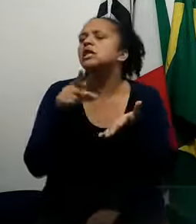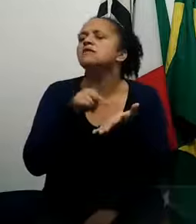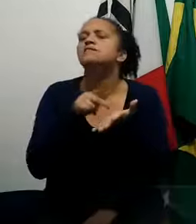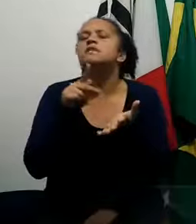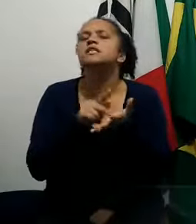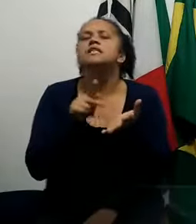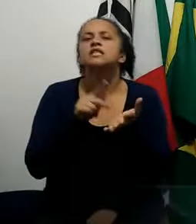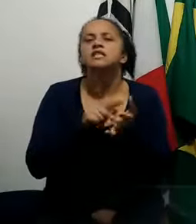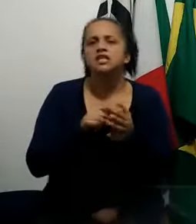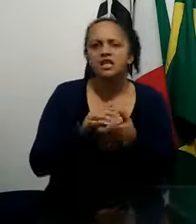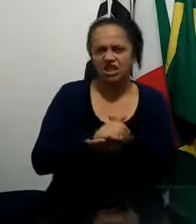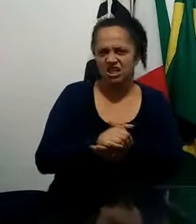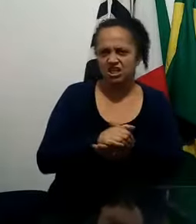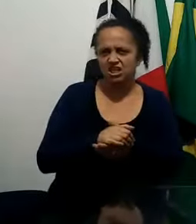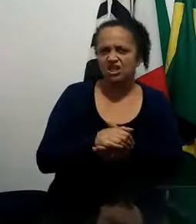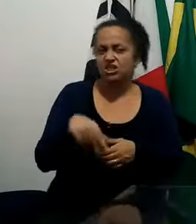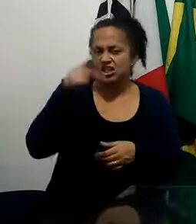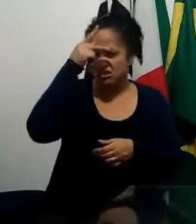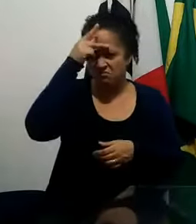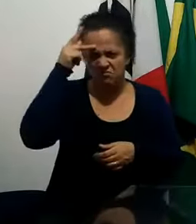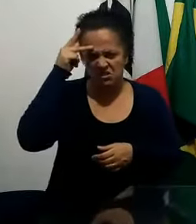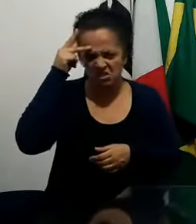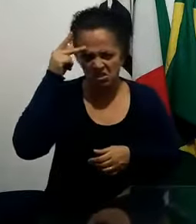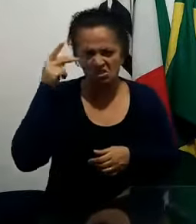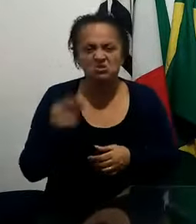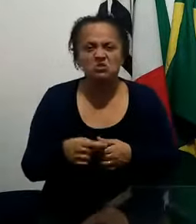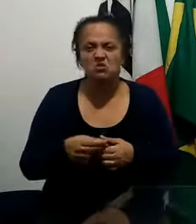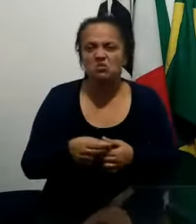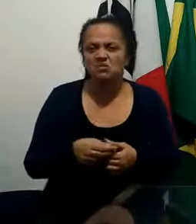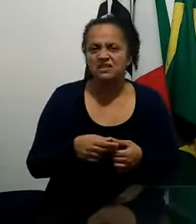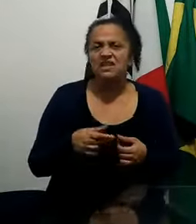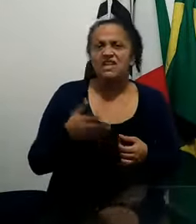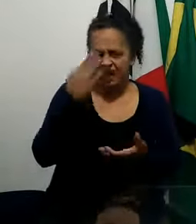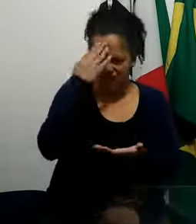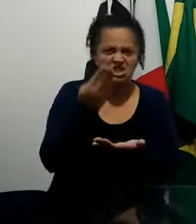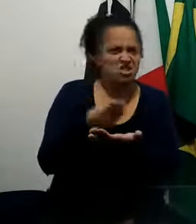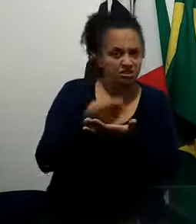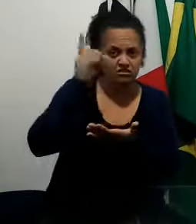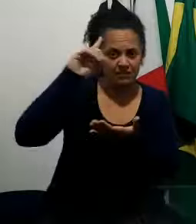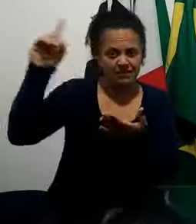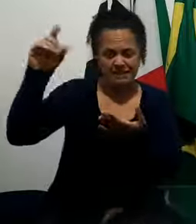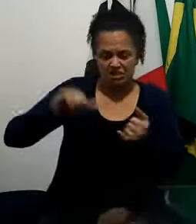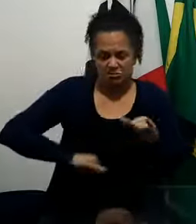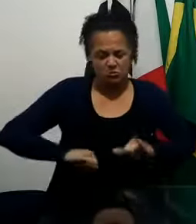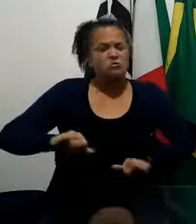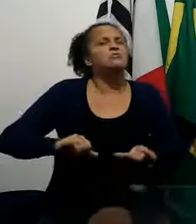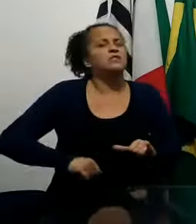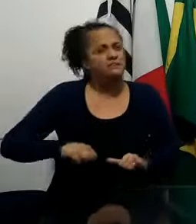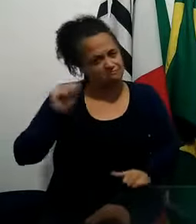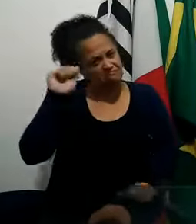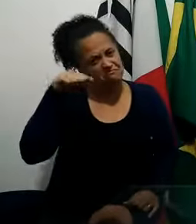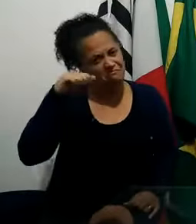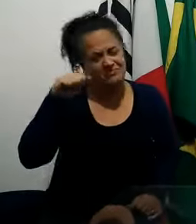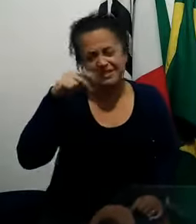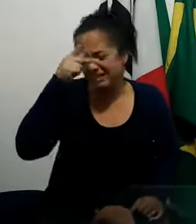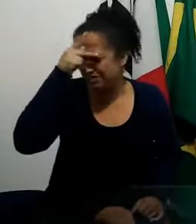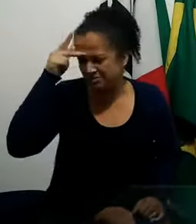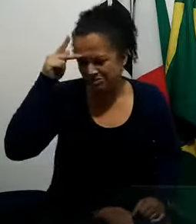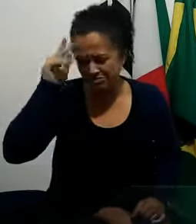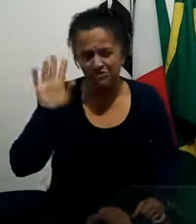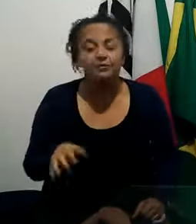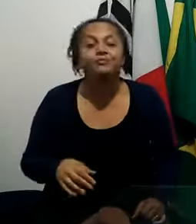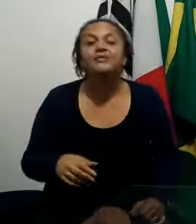ser quebrada, ele vai perseguir terrivelmente o povo judeu, terrivelmente a igreja, né? Vai